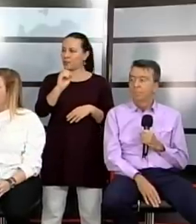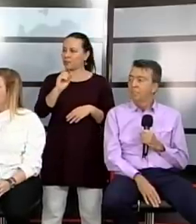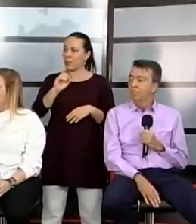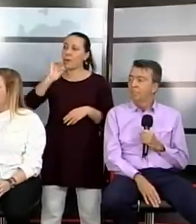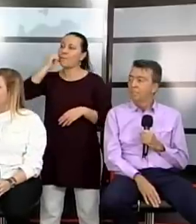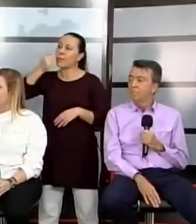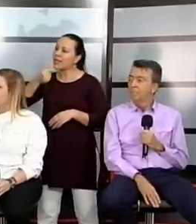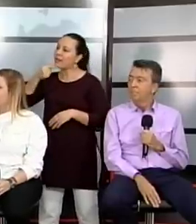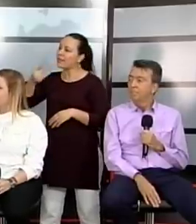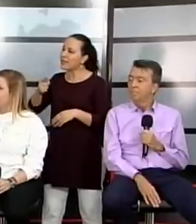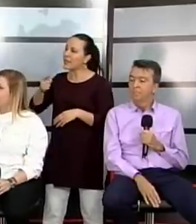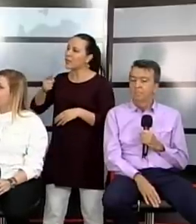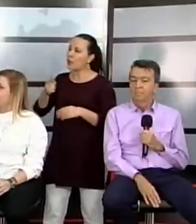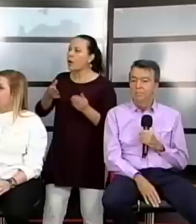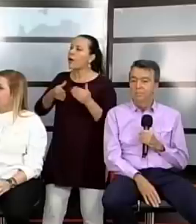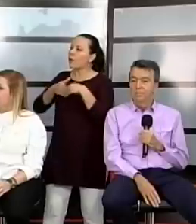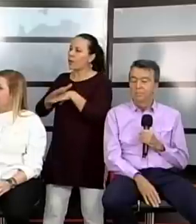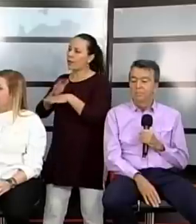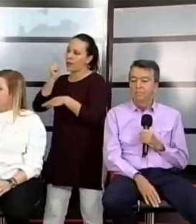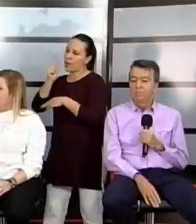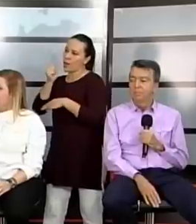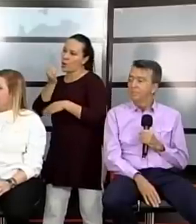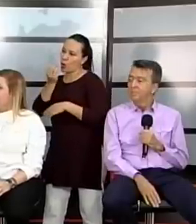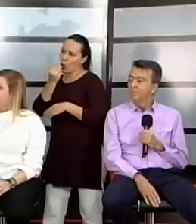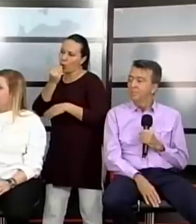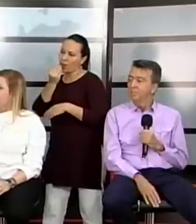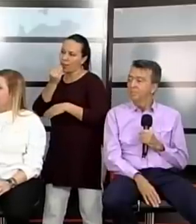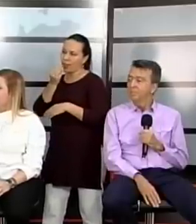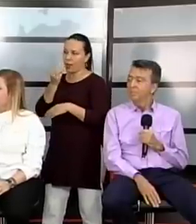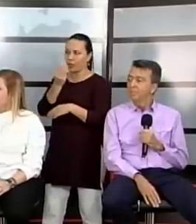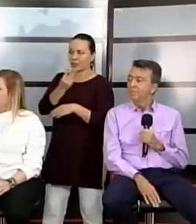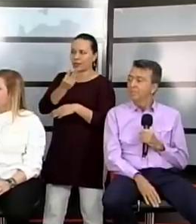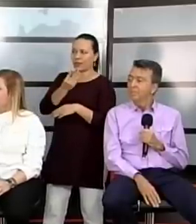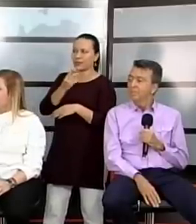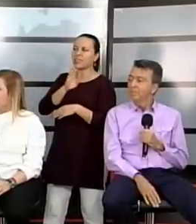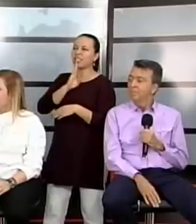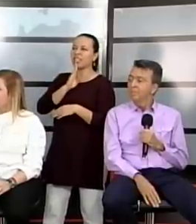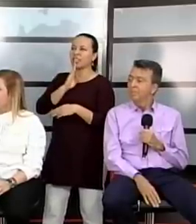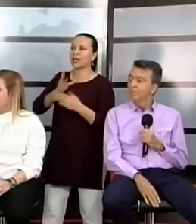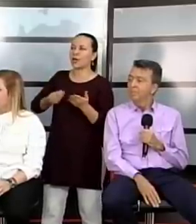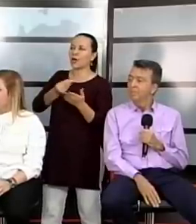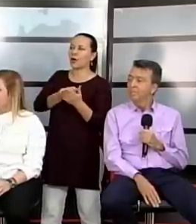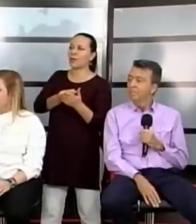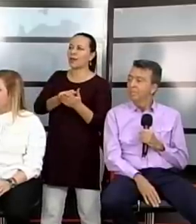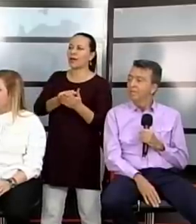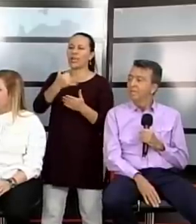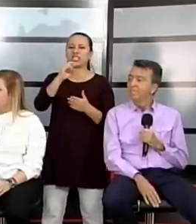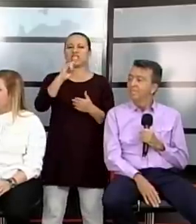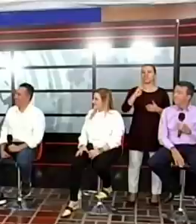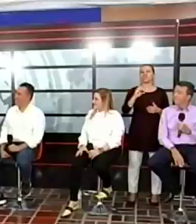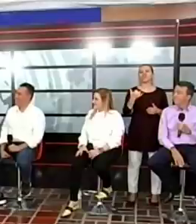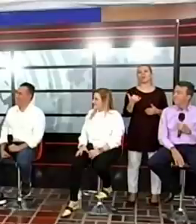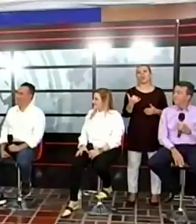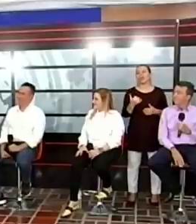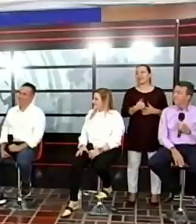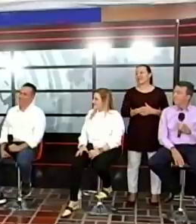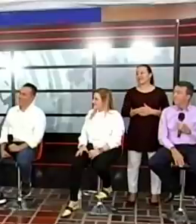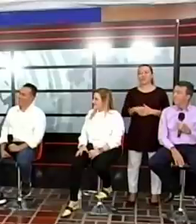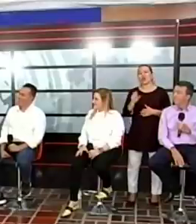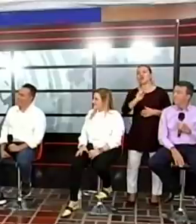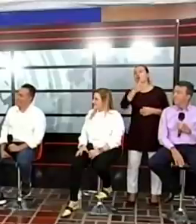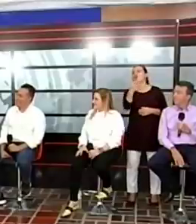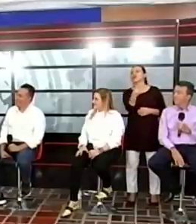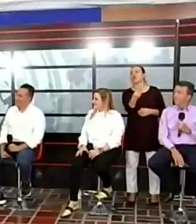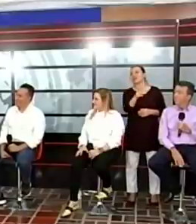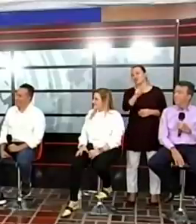que mañana hay que traer lonchera, Maya, Botero y Rosso, ¿quién la compra? ¿Quién invita? Jimmy. No, de ellos. No,